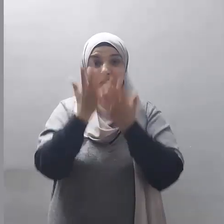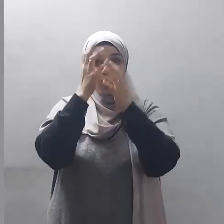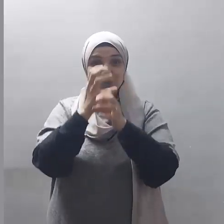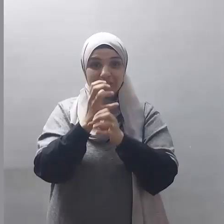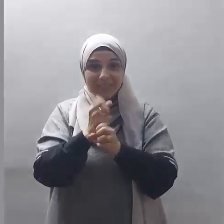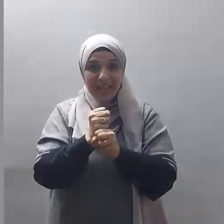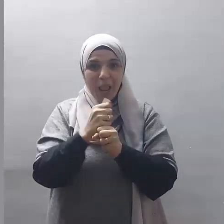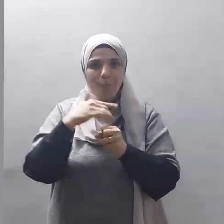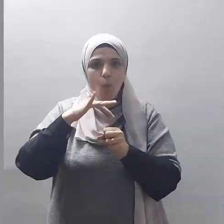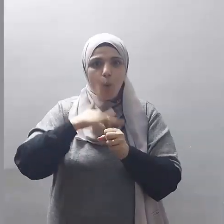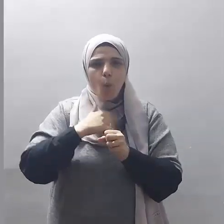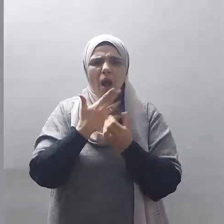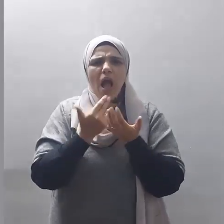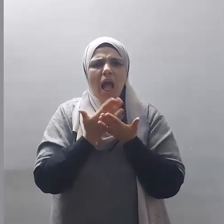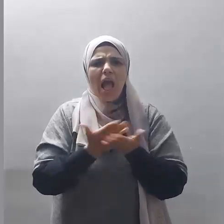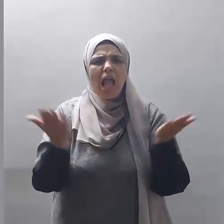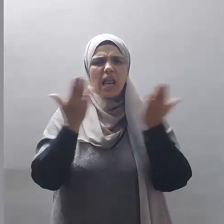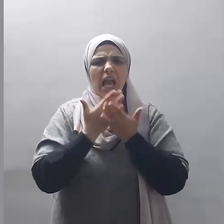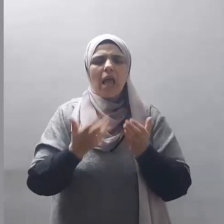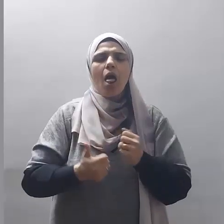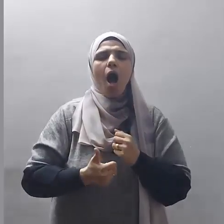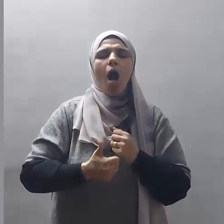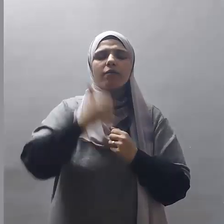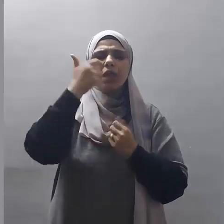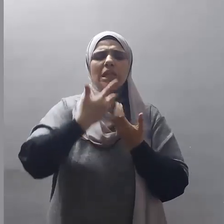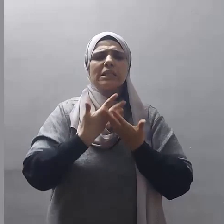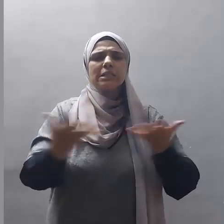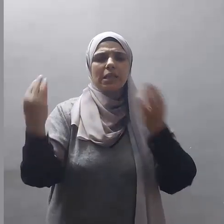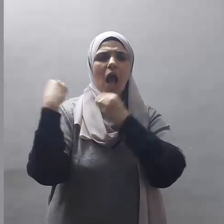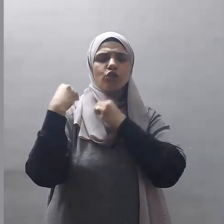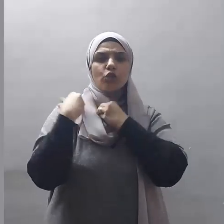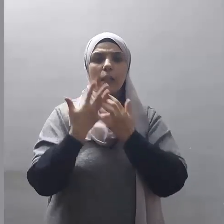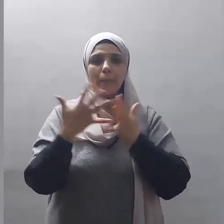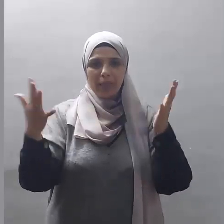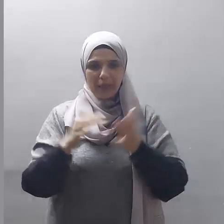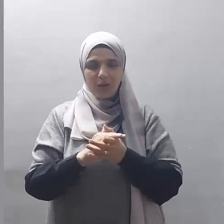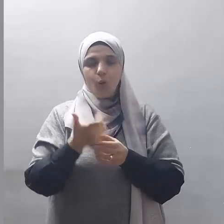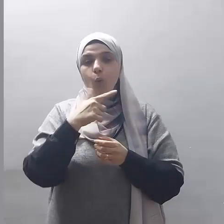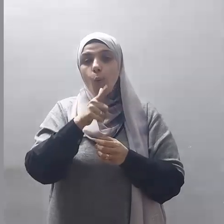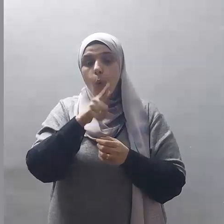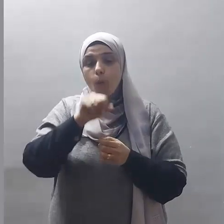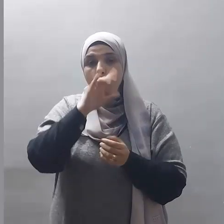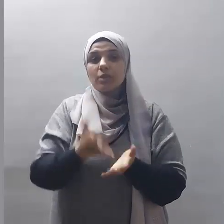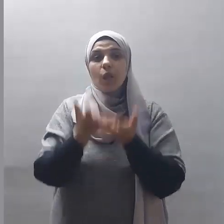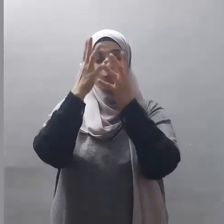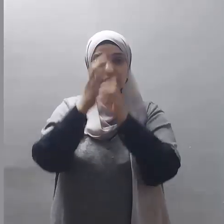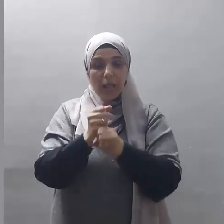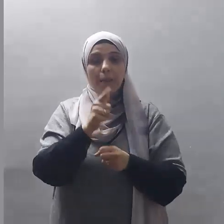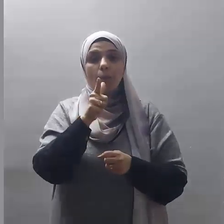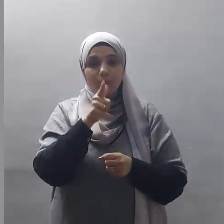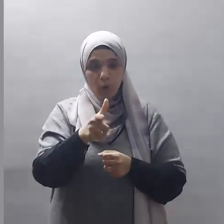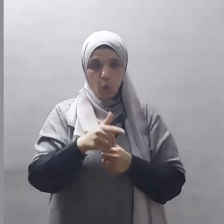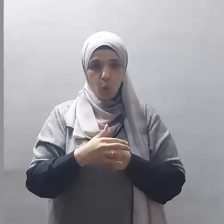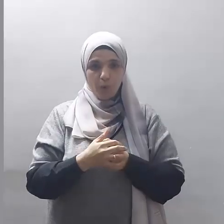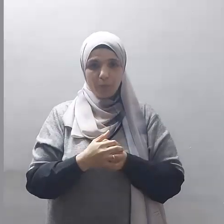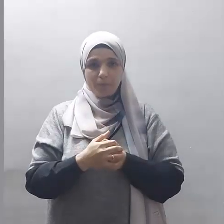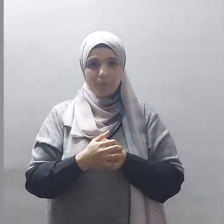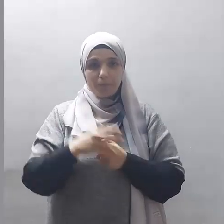وسلم أجود بالخير من الريح المرسلة. ويقول صلى الله عليه وسلم: من فطر